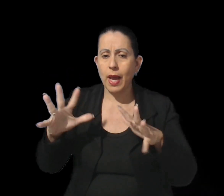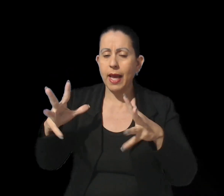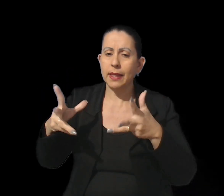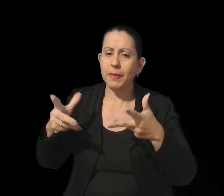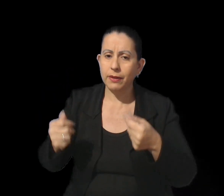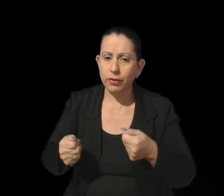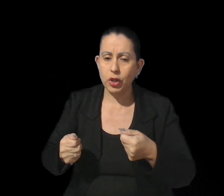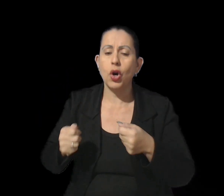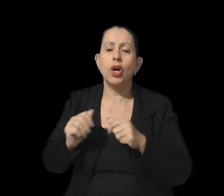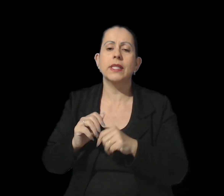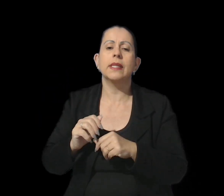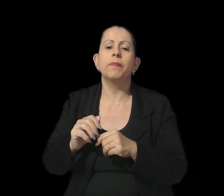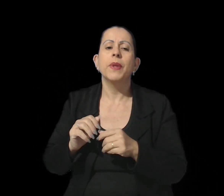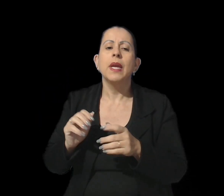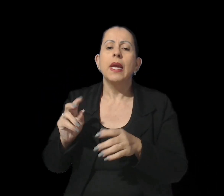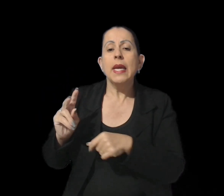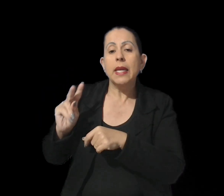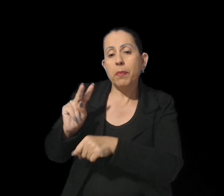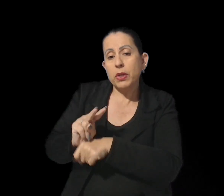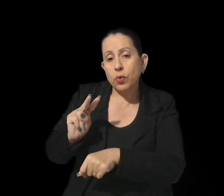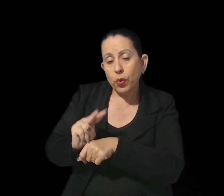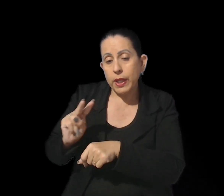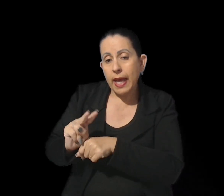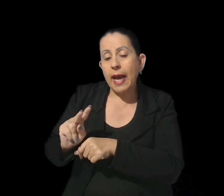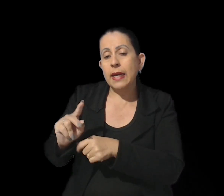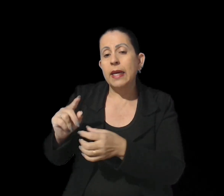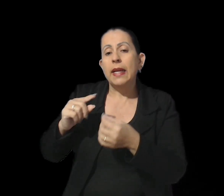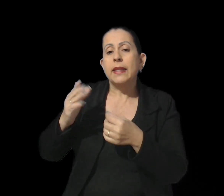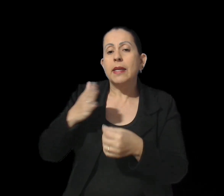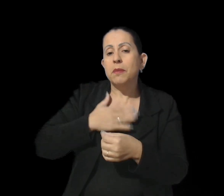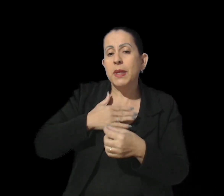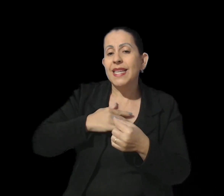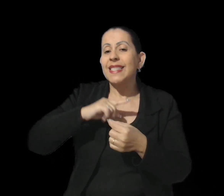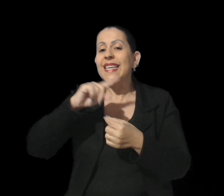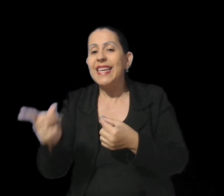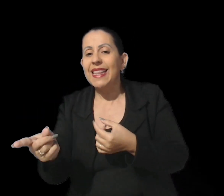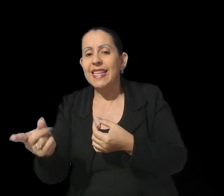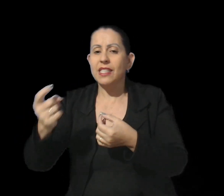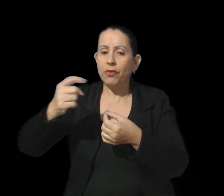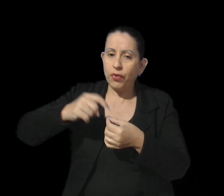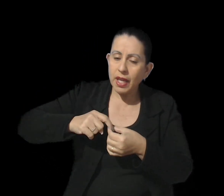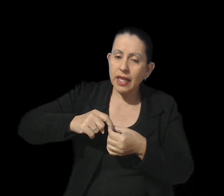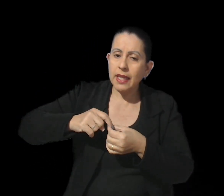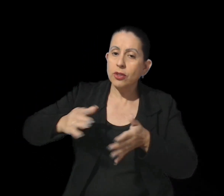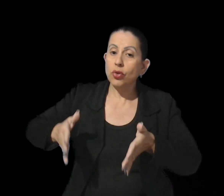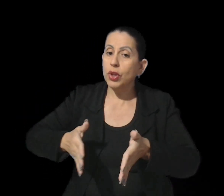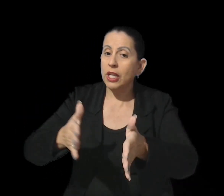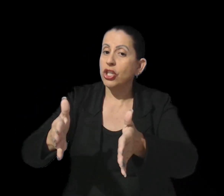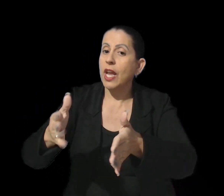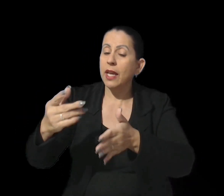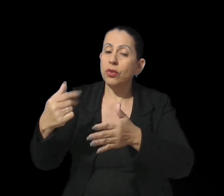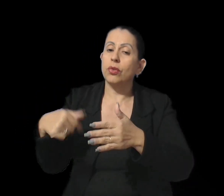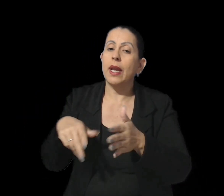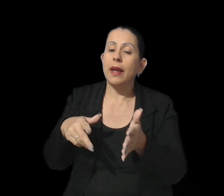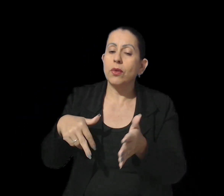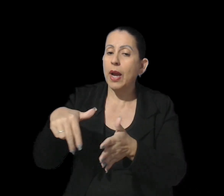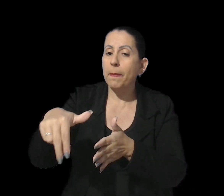abençoada, maravilhosa, que possam cuidar das minhas idas e vindas no trajeto, né, no